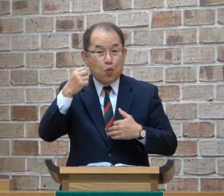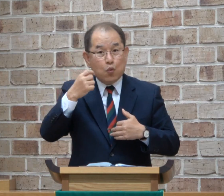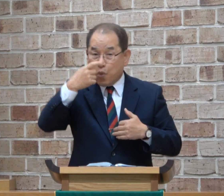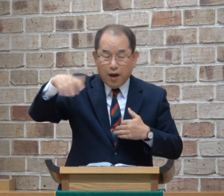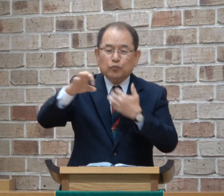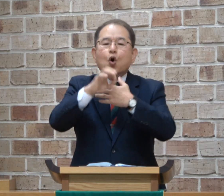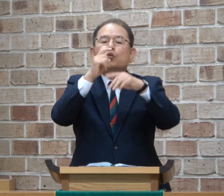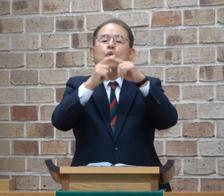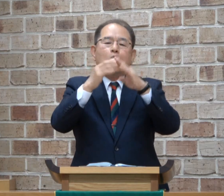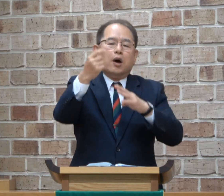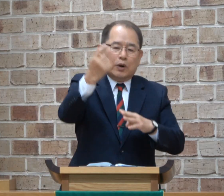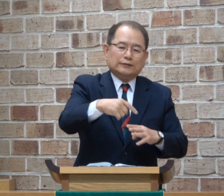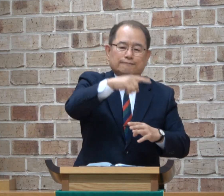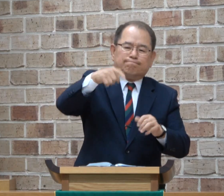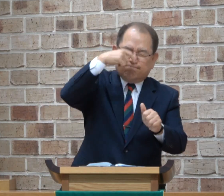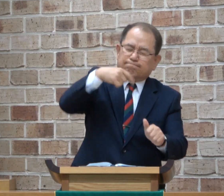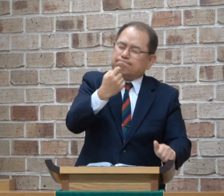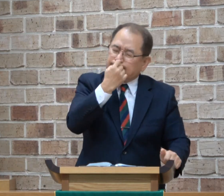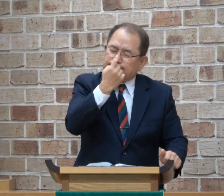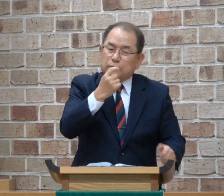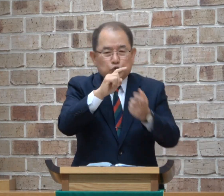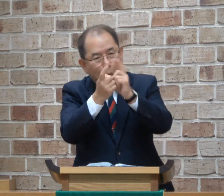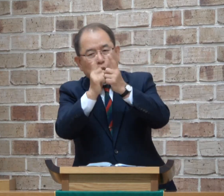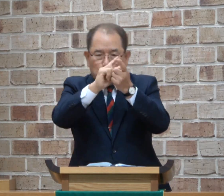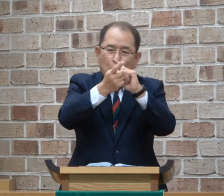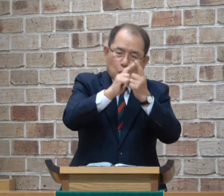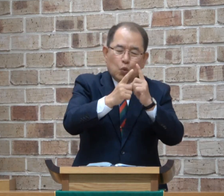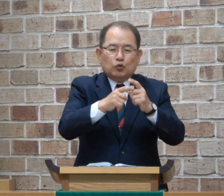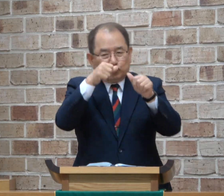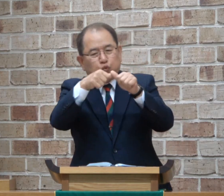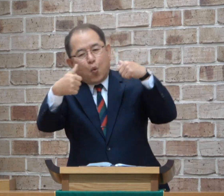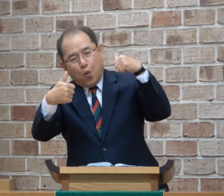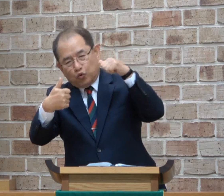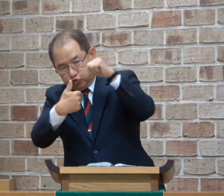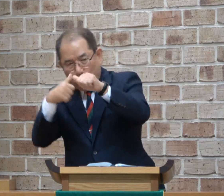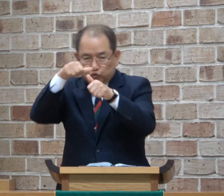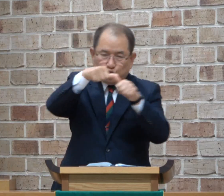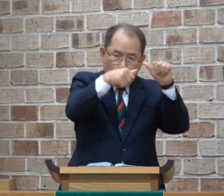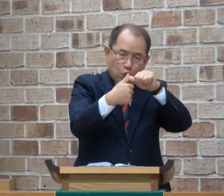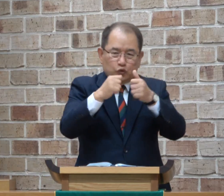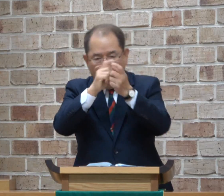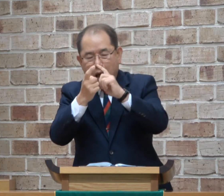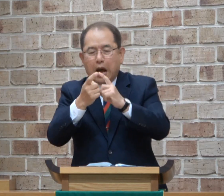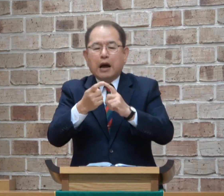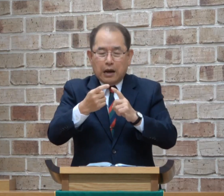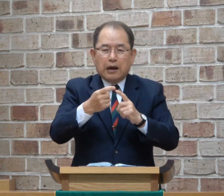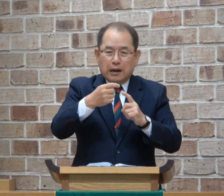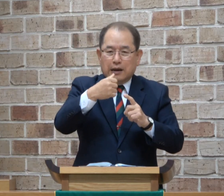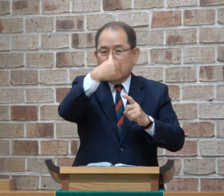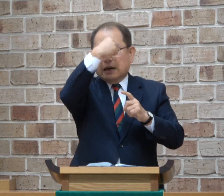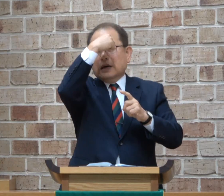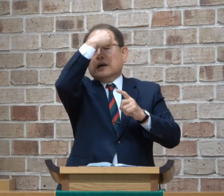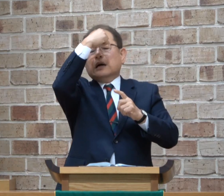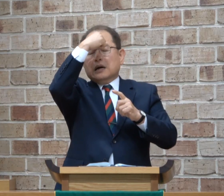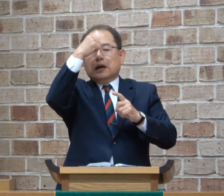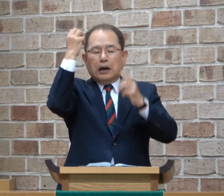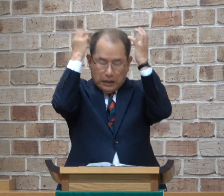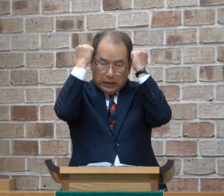배우고 서로 충고하며 우리가 배워가는 것입니다. 자연히